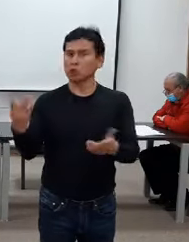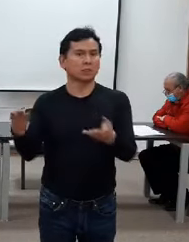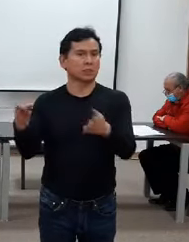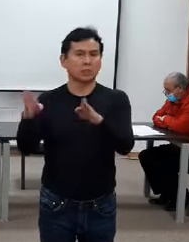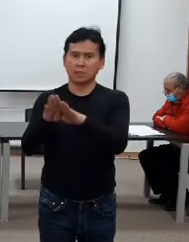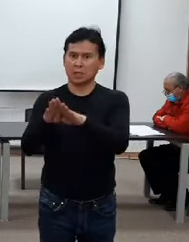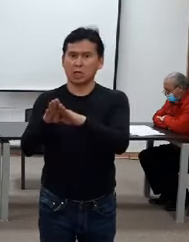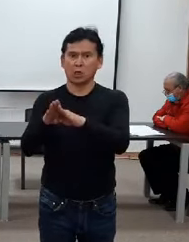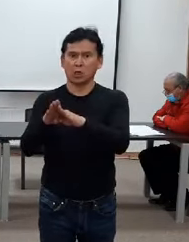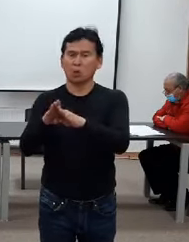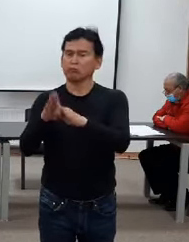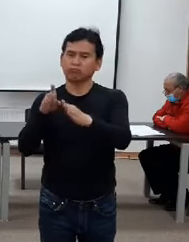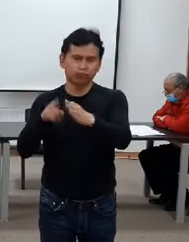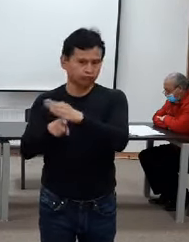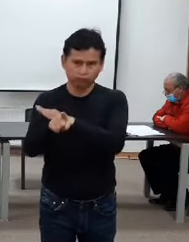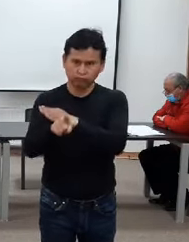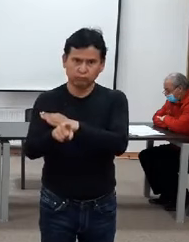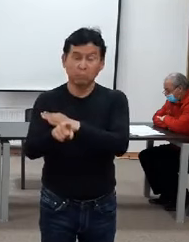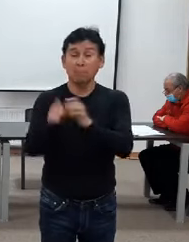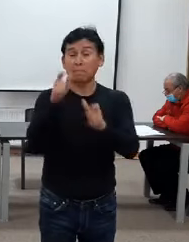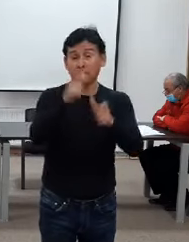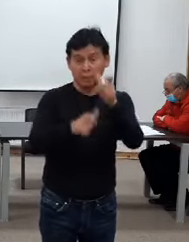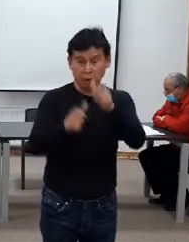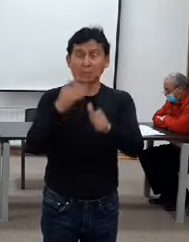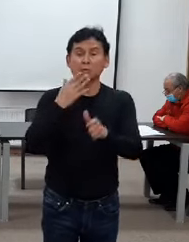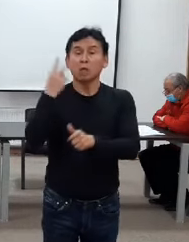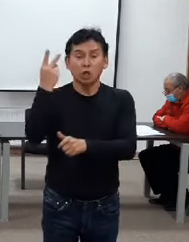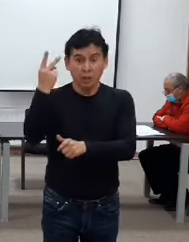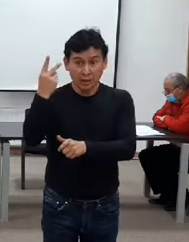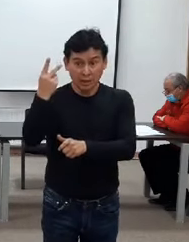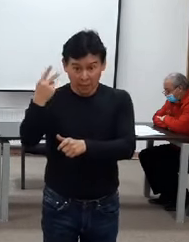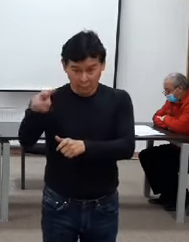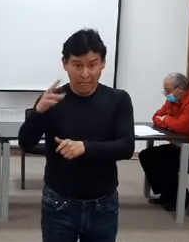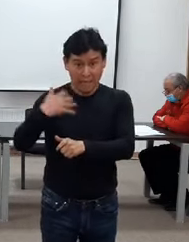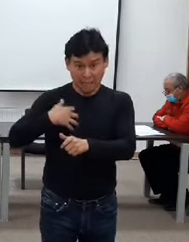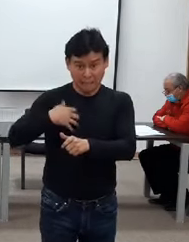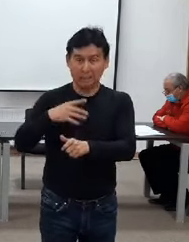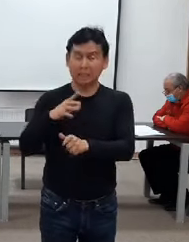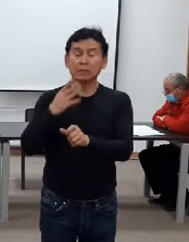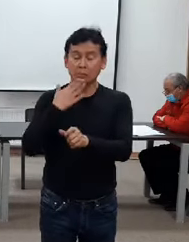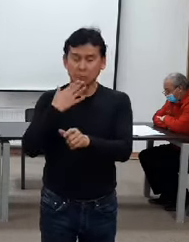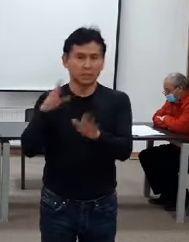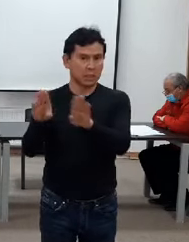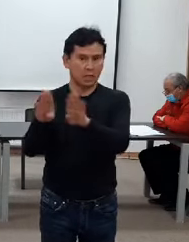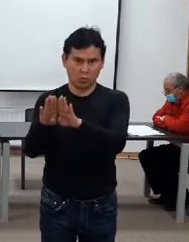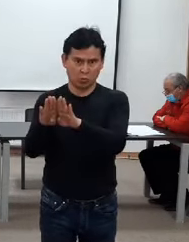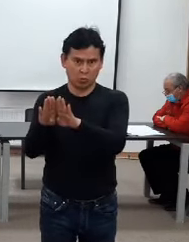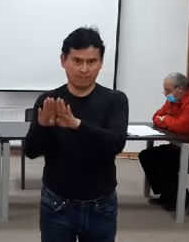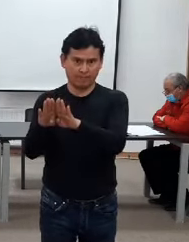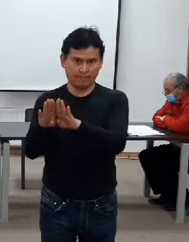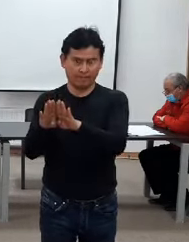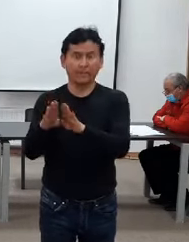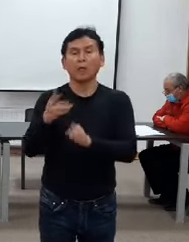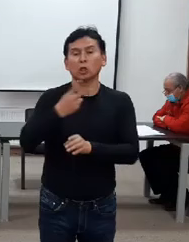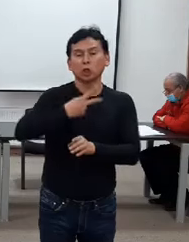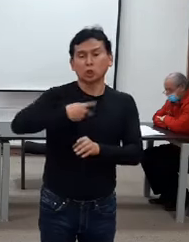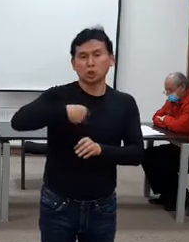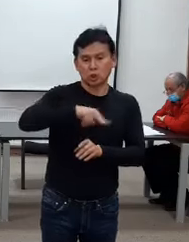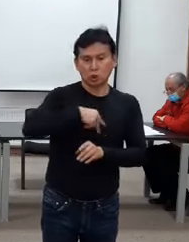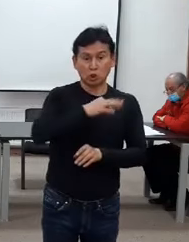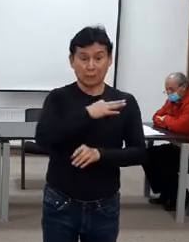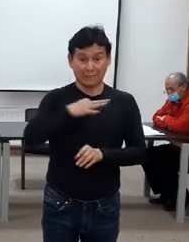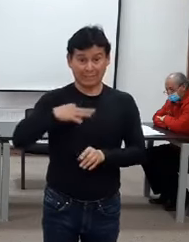para el reingreso al país tanto de extranjeros pero de sus propios residentes. En razón de eso, nosotros trabajamos a través de la